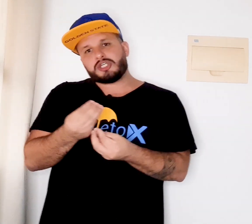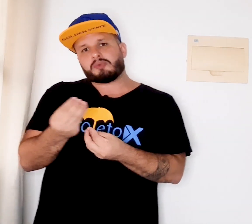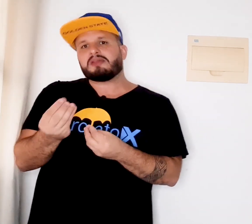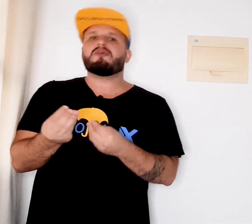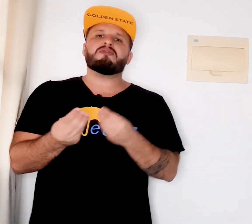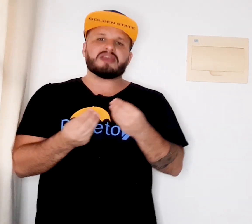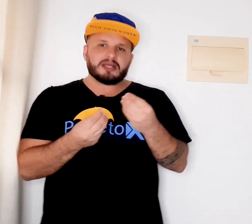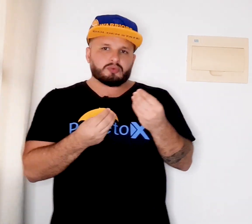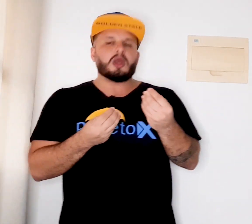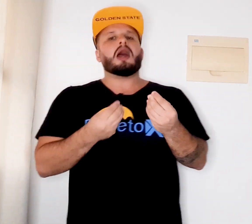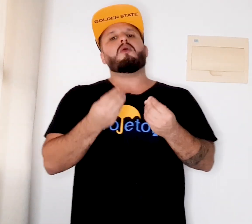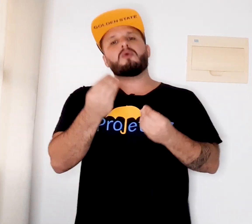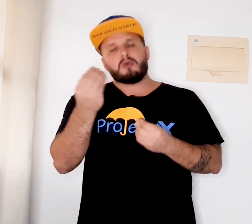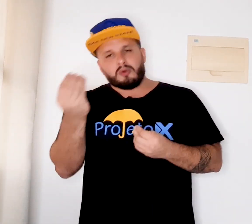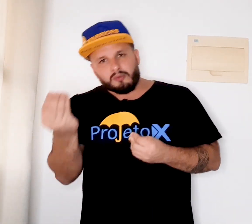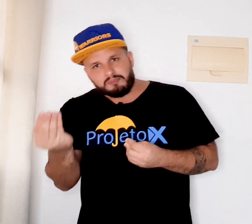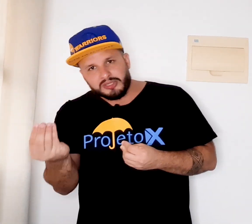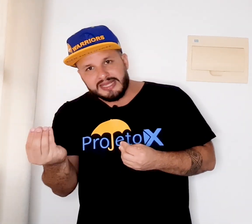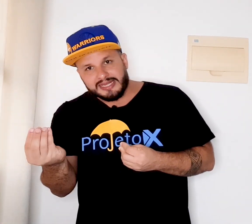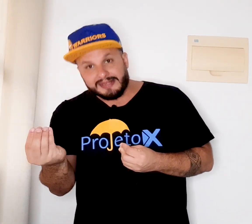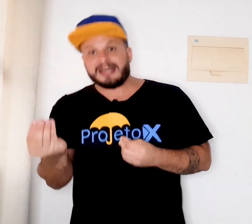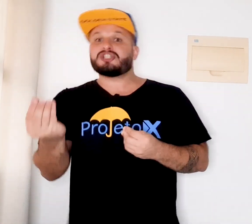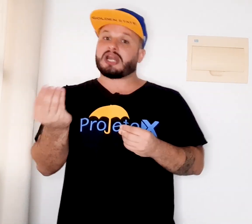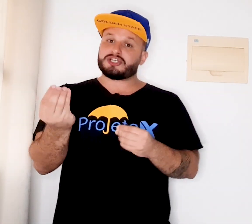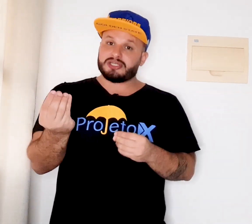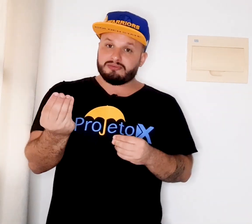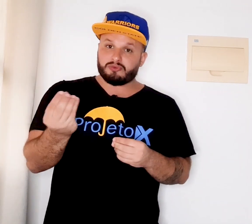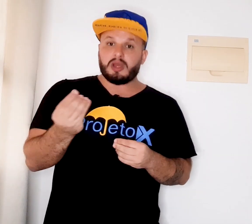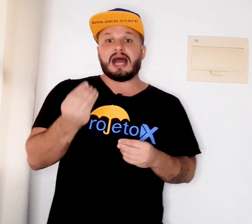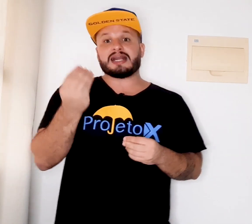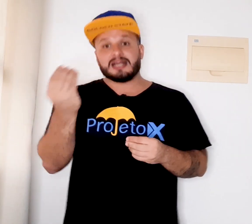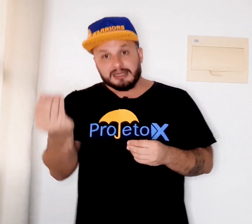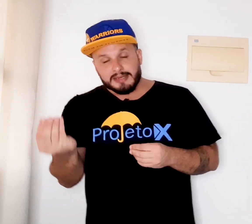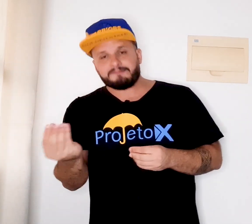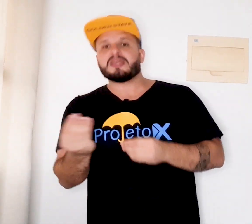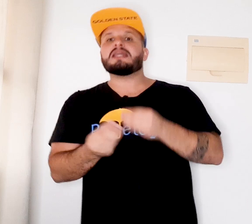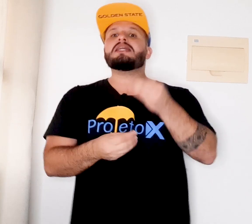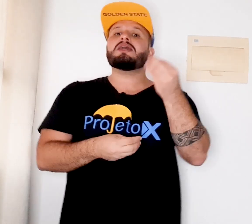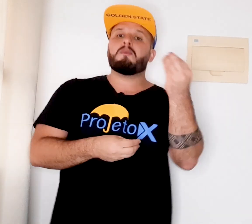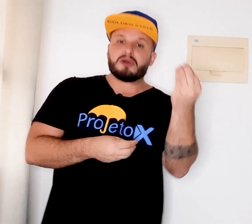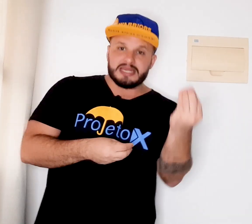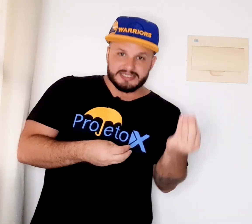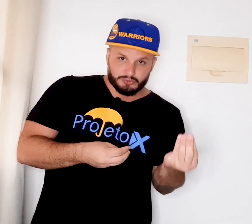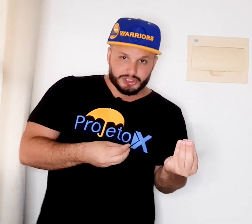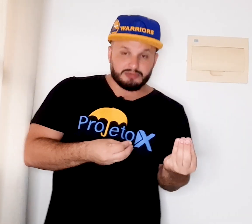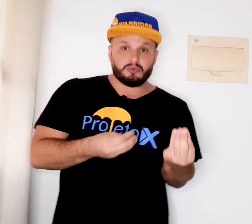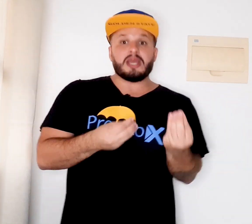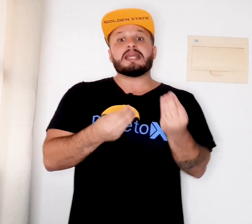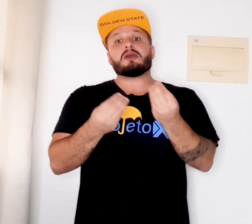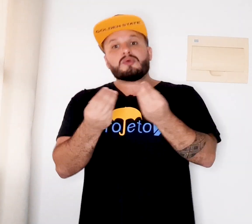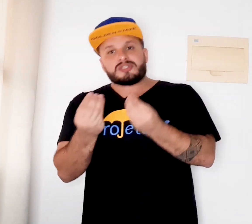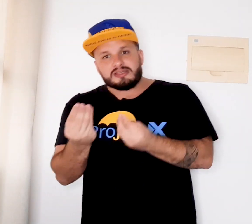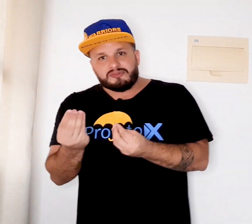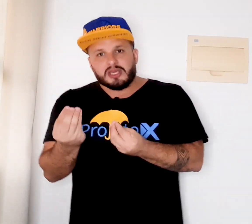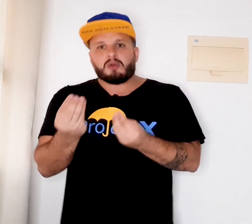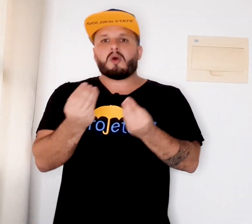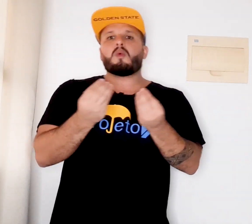político envolvendo o poder legislativo, a Câmara e o poder executivo, inclusive com